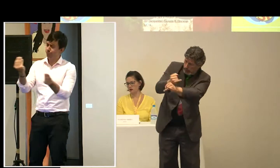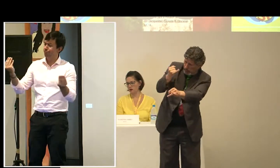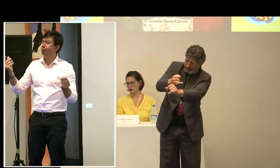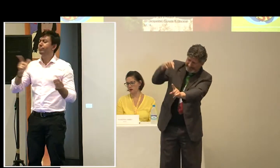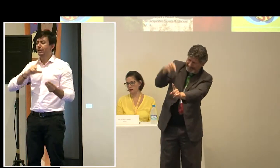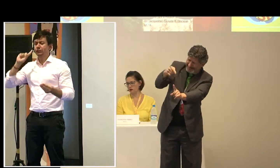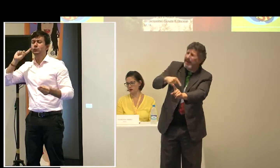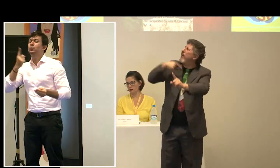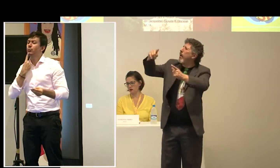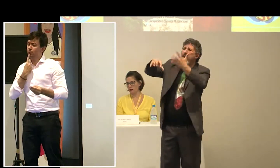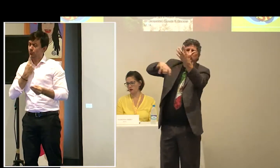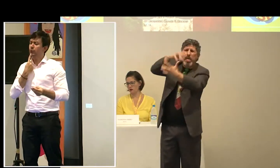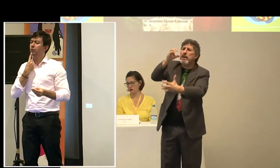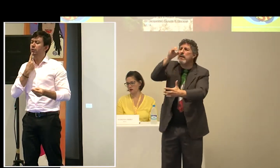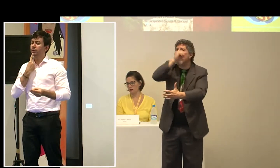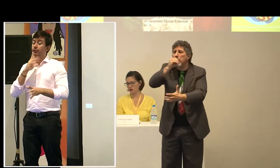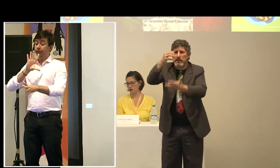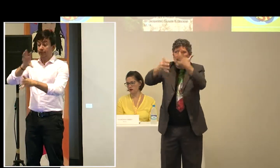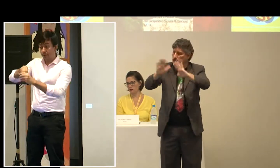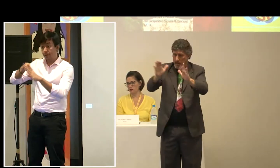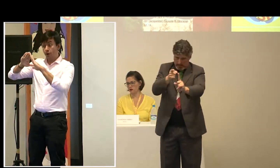precisamos respeitar isso.